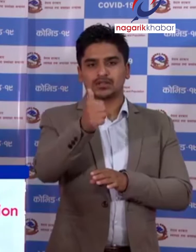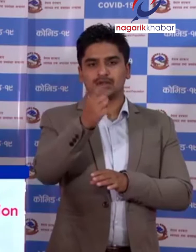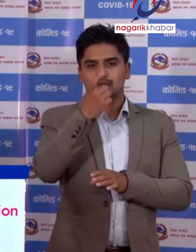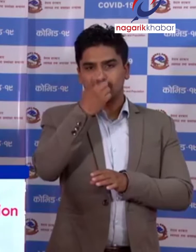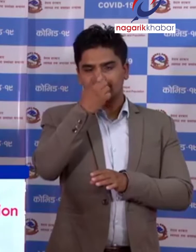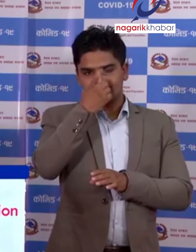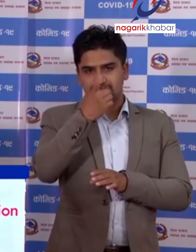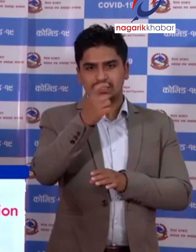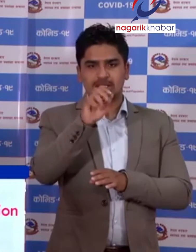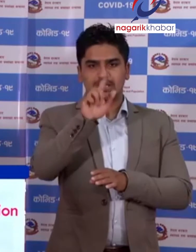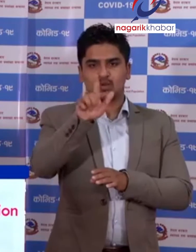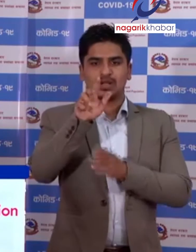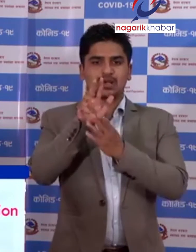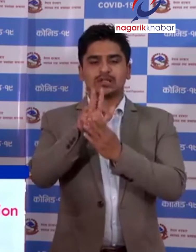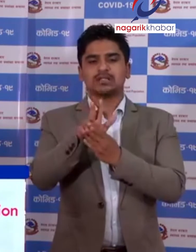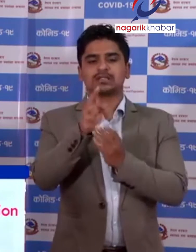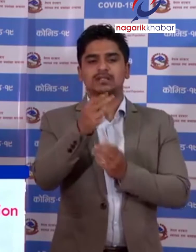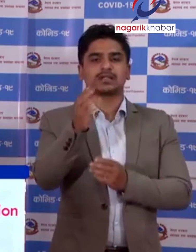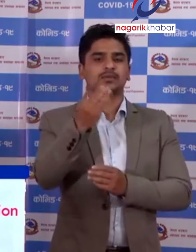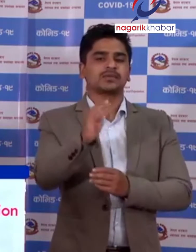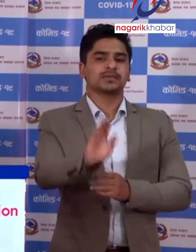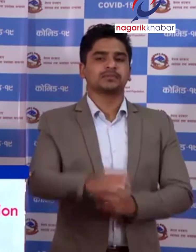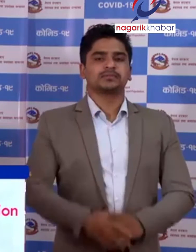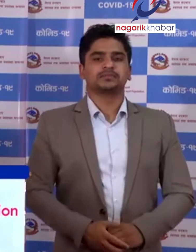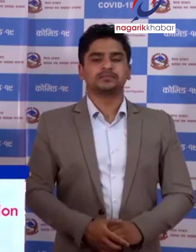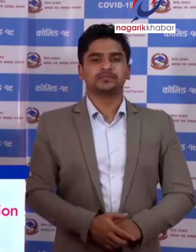3,64,679 जना रहनुभएको छ।